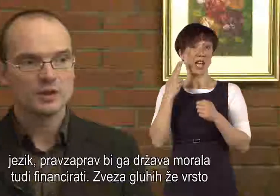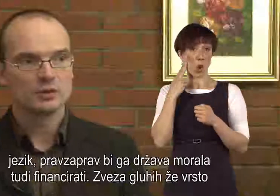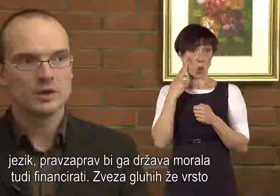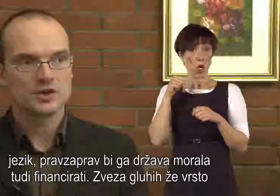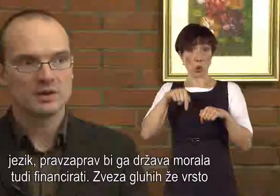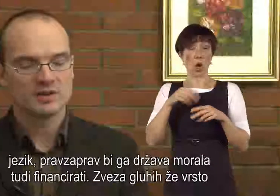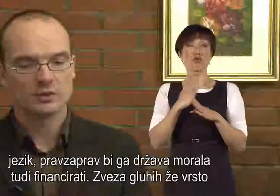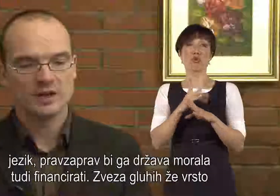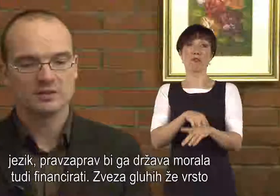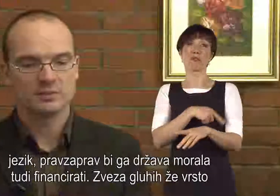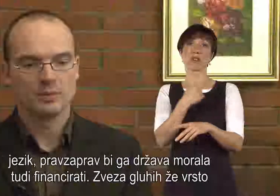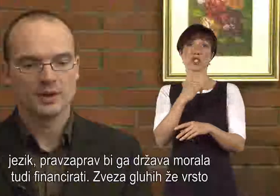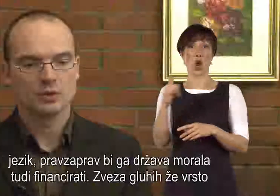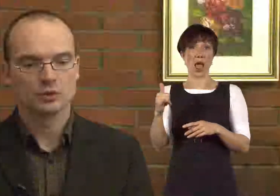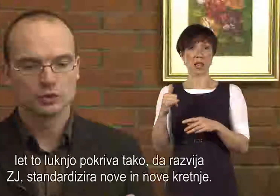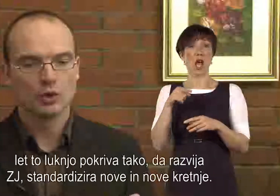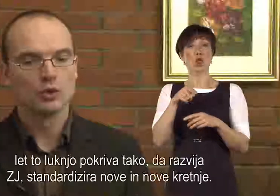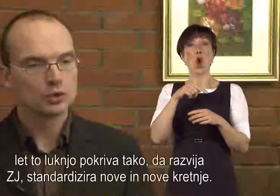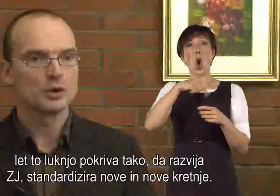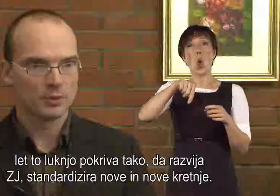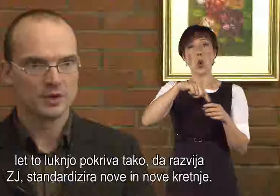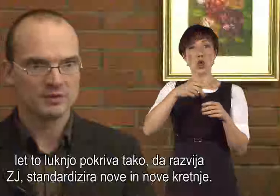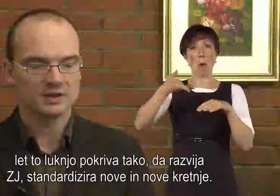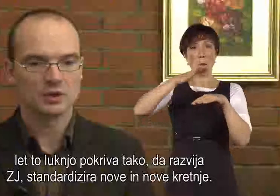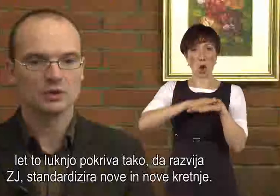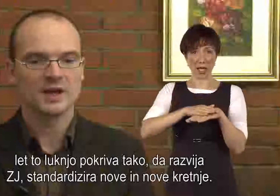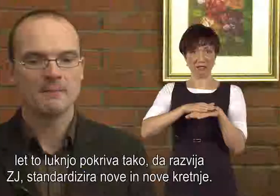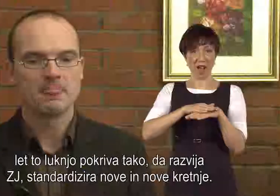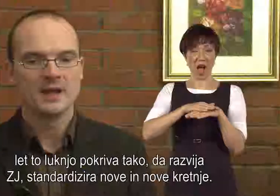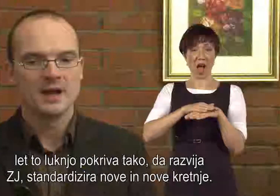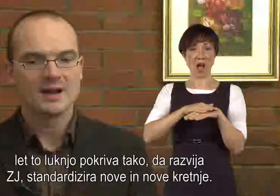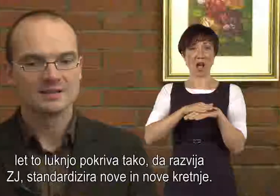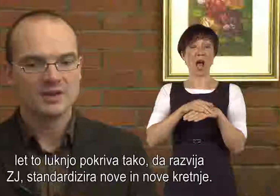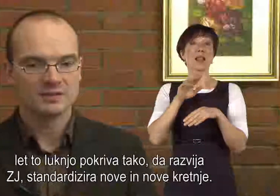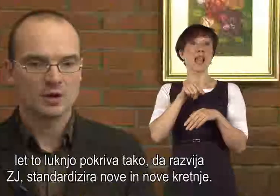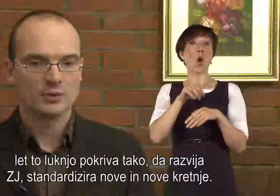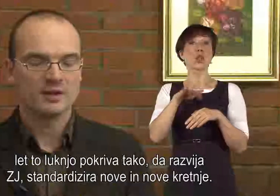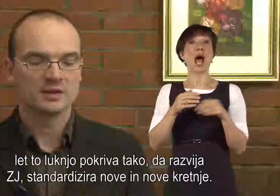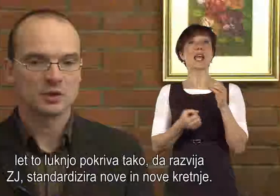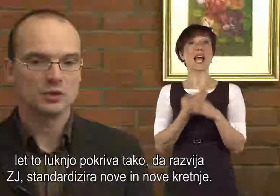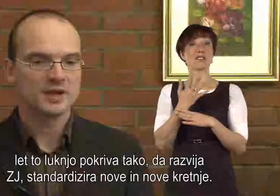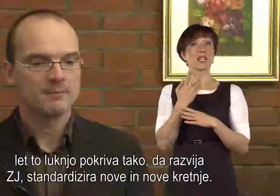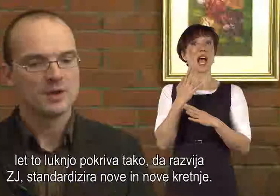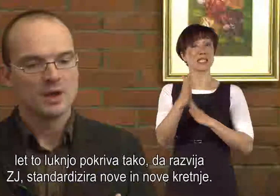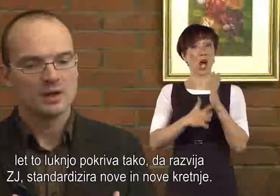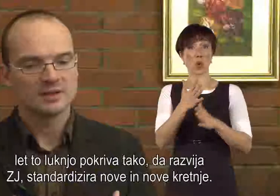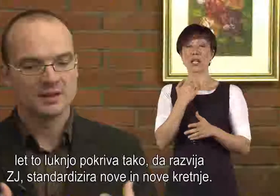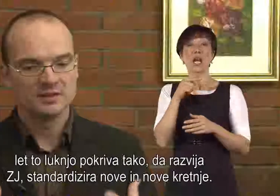Zveza gluhih tule že kar vrsto let, to luknjo pokriva, tako da razvija znakovni jezik, tako